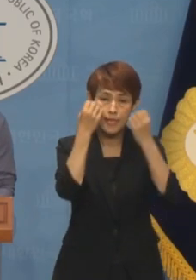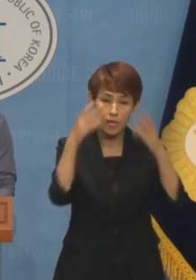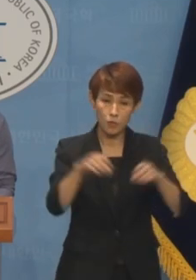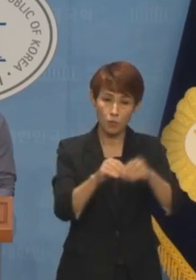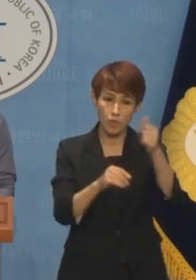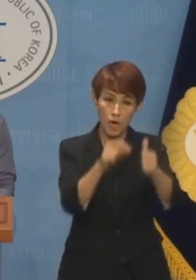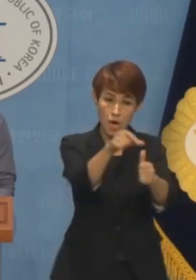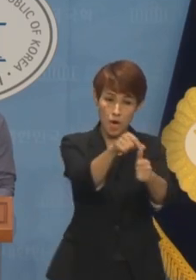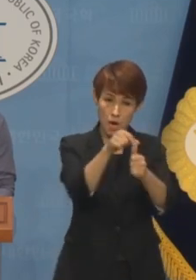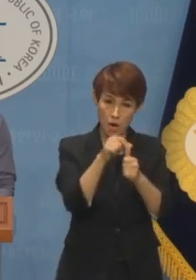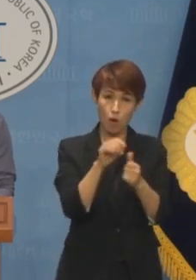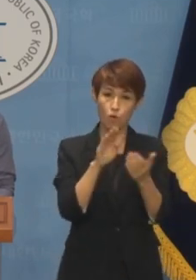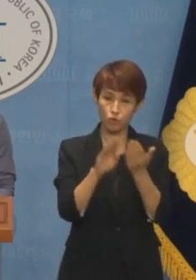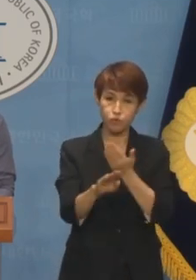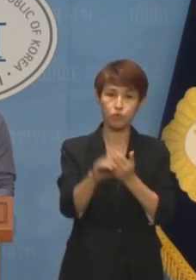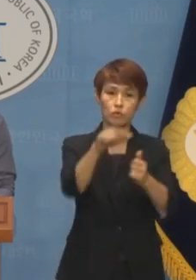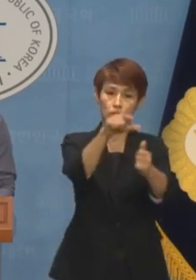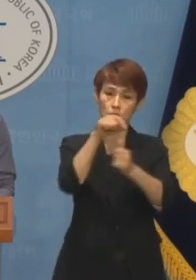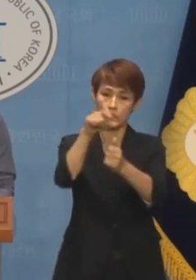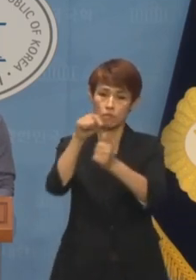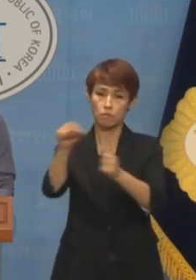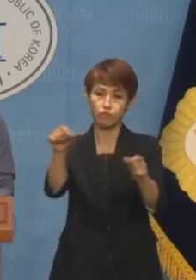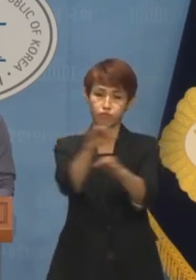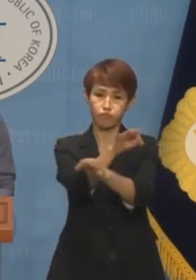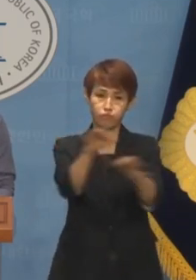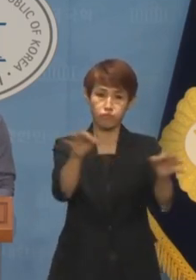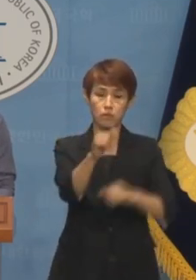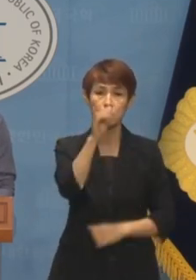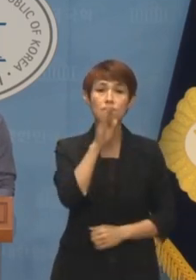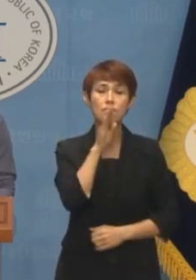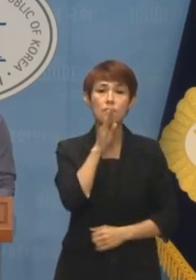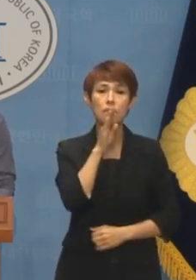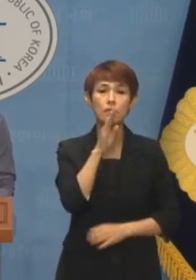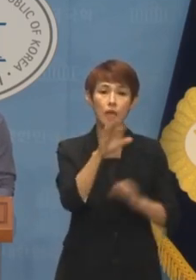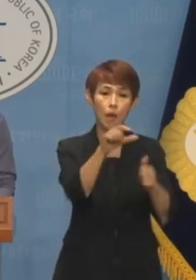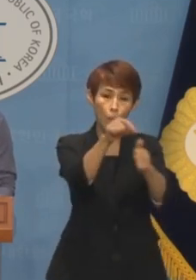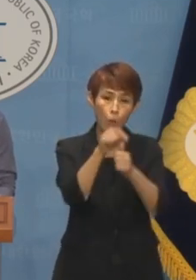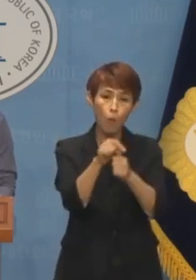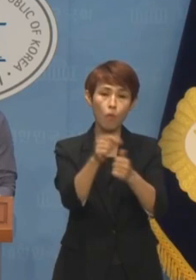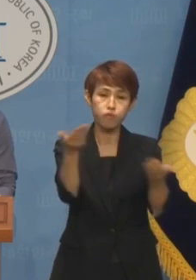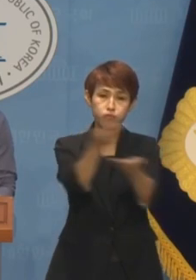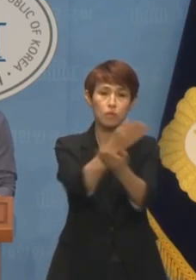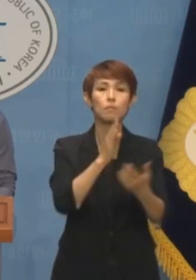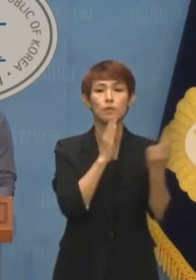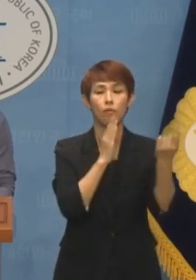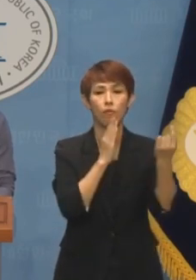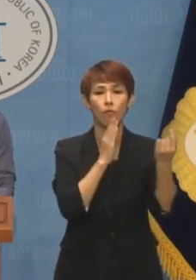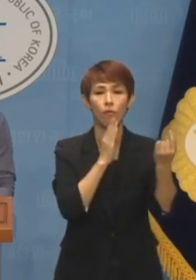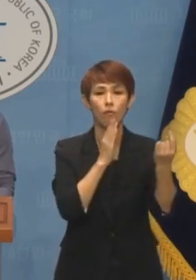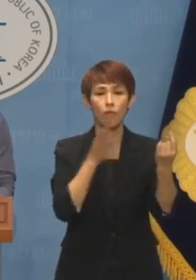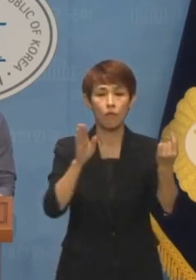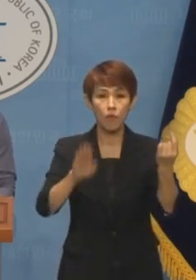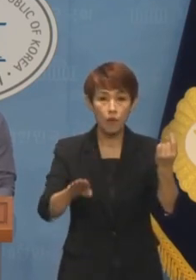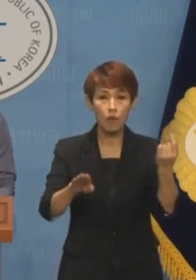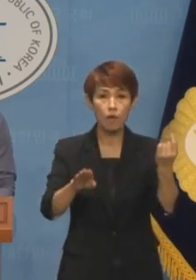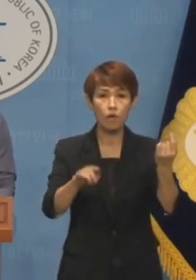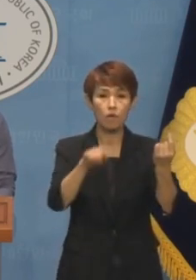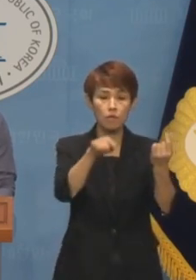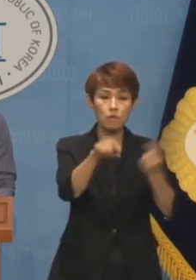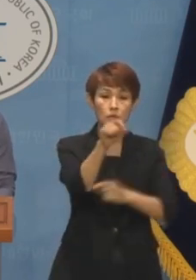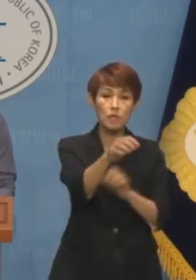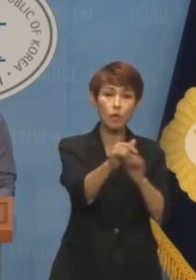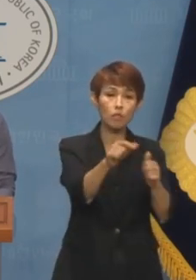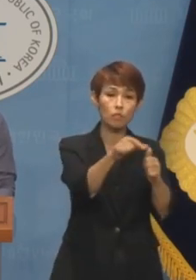총장 임명 이후의 인사 조치가 상식적인 상황이었습니다. 후속 중간 간부 인사 일정도